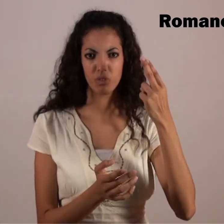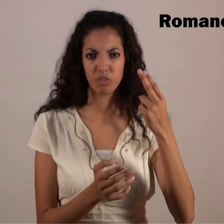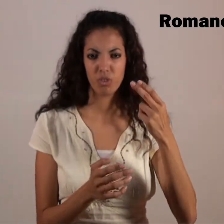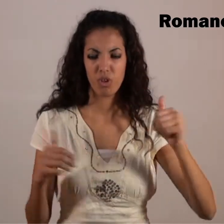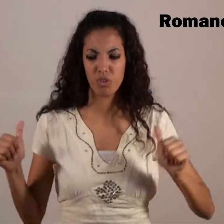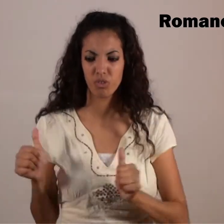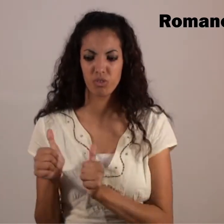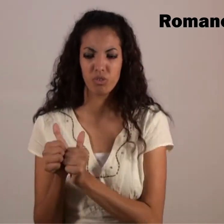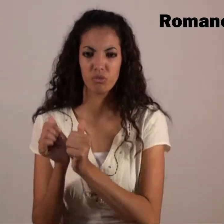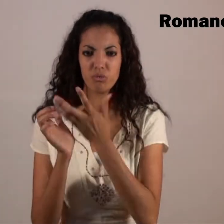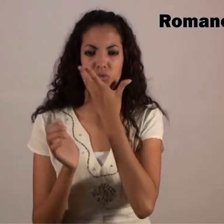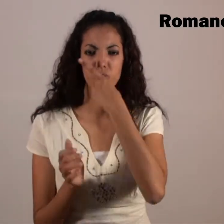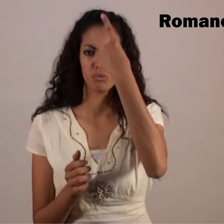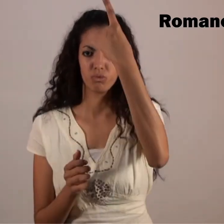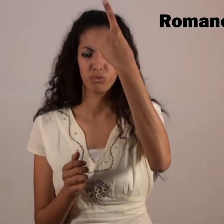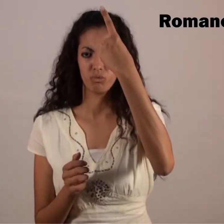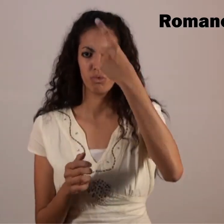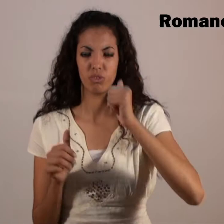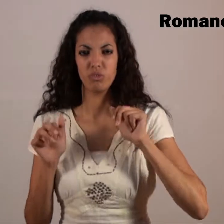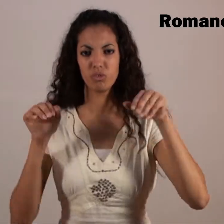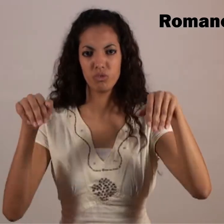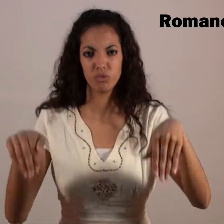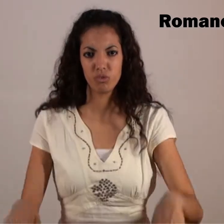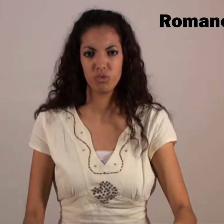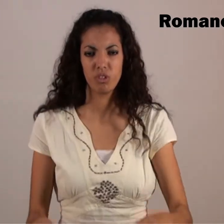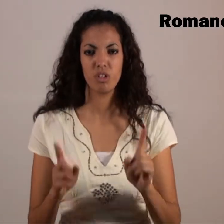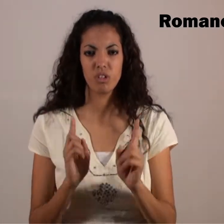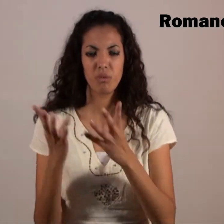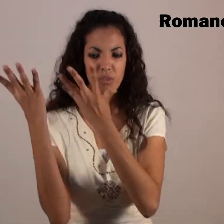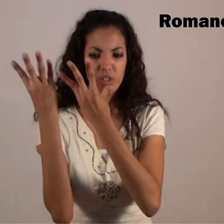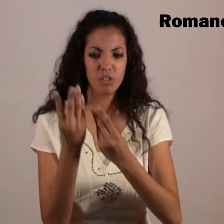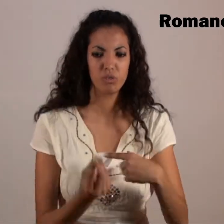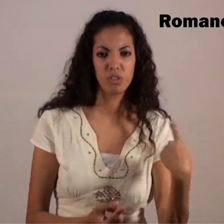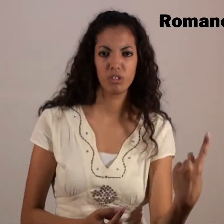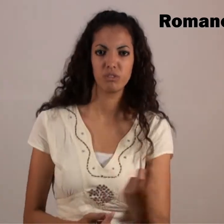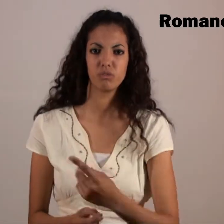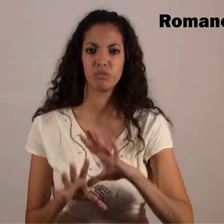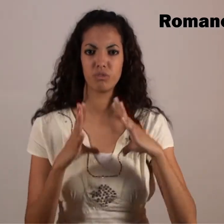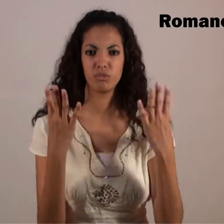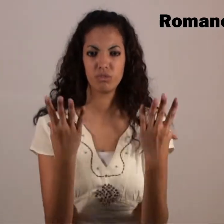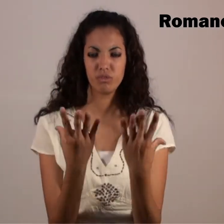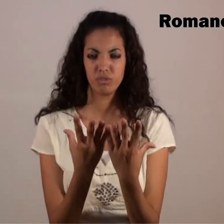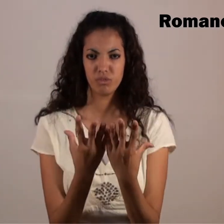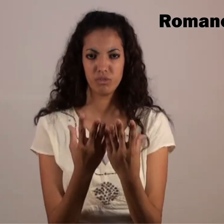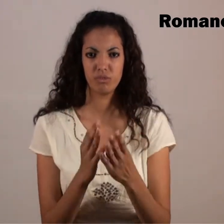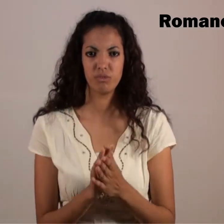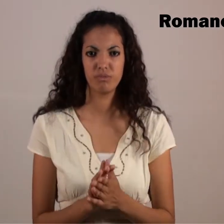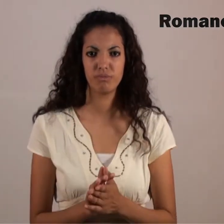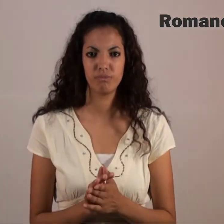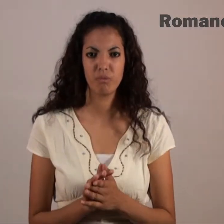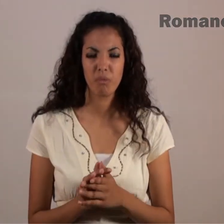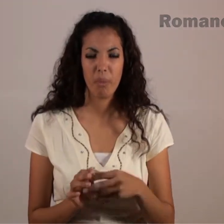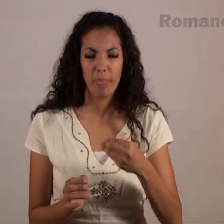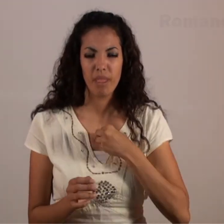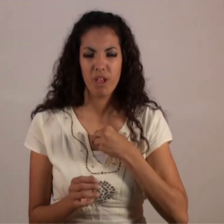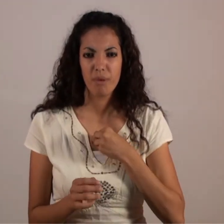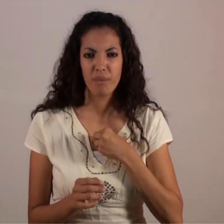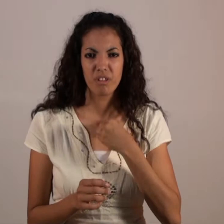de Dios, el que también intercede por nosotros. ¿Qué gran esperanza y promesa se nos ofrece